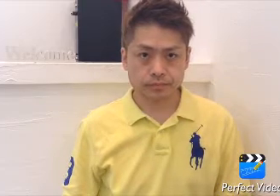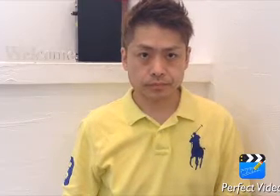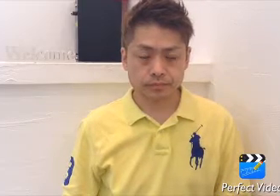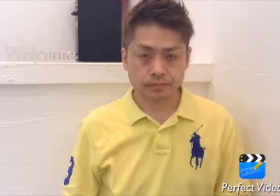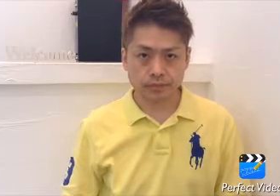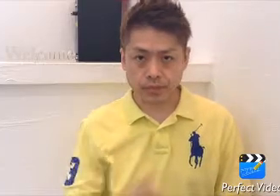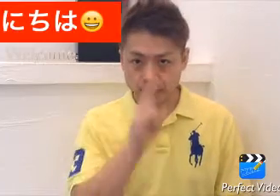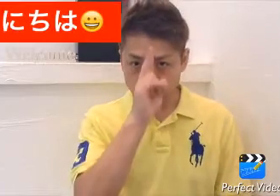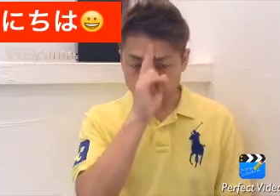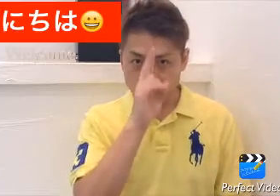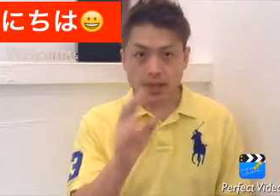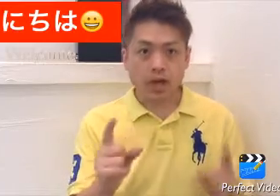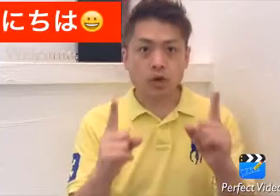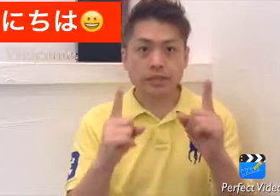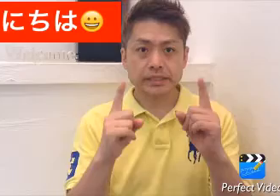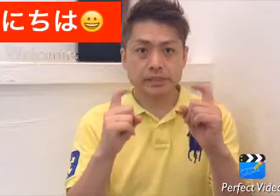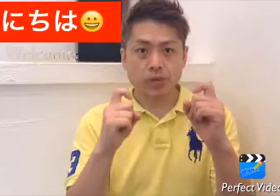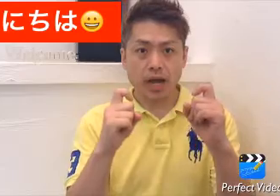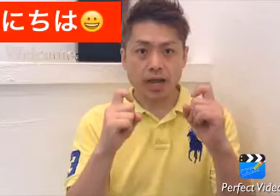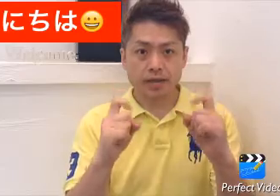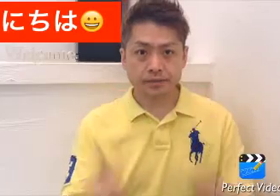続きまして、こんにちは。